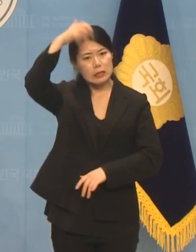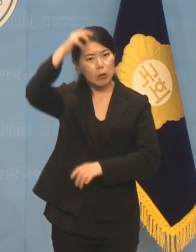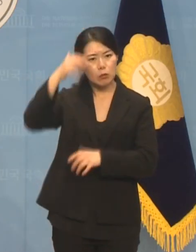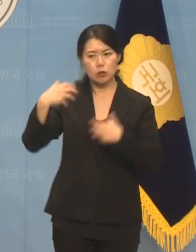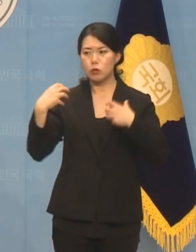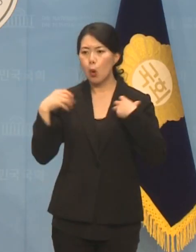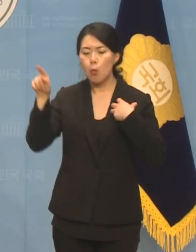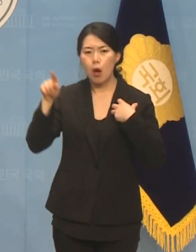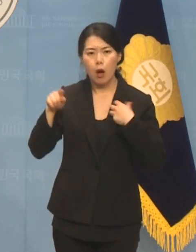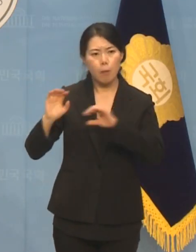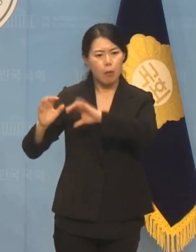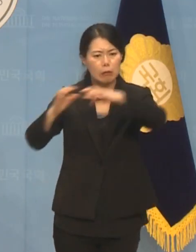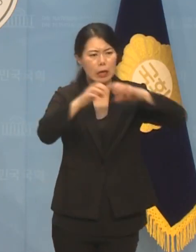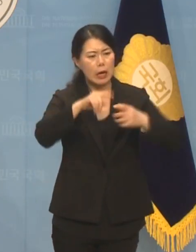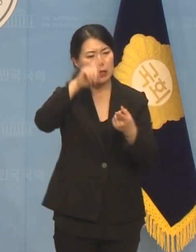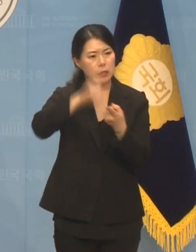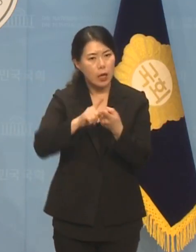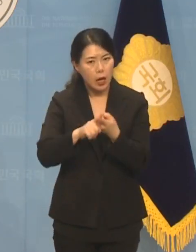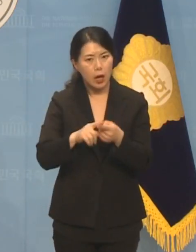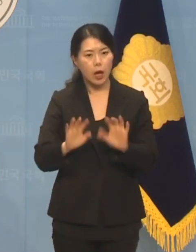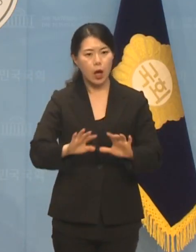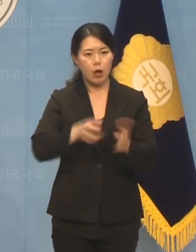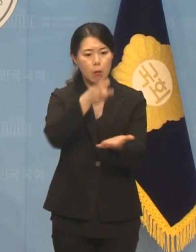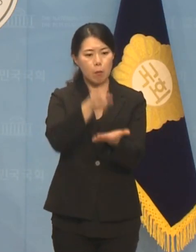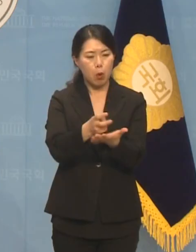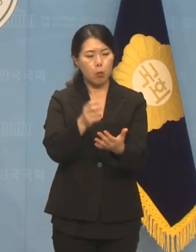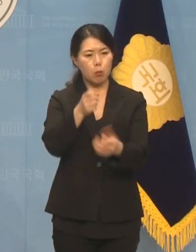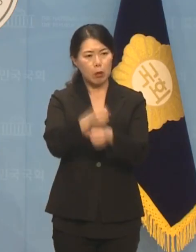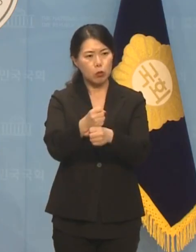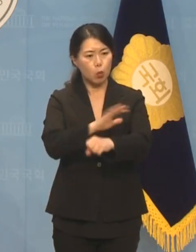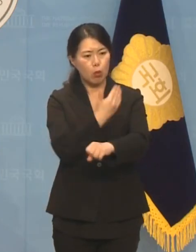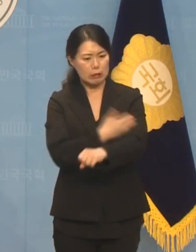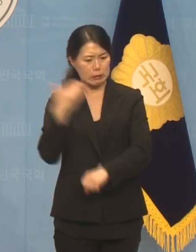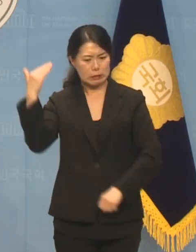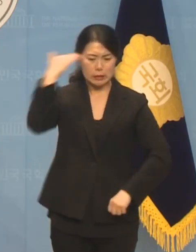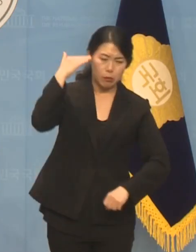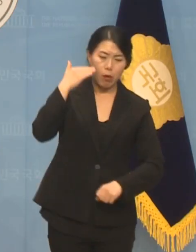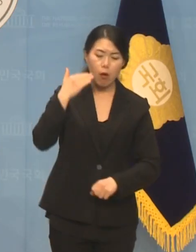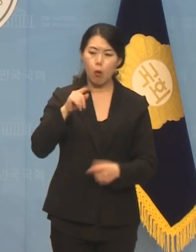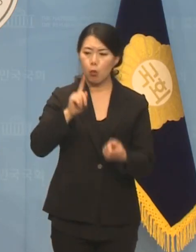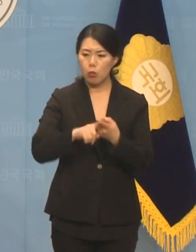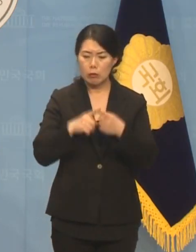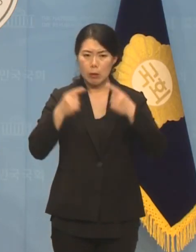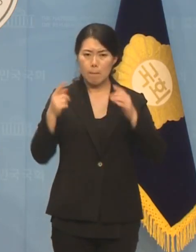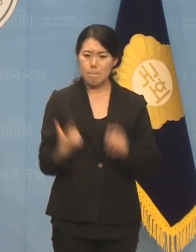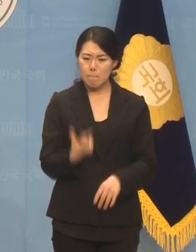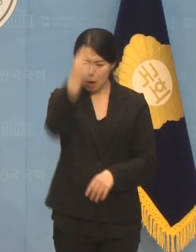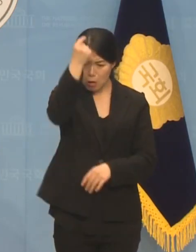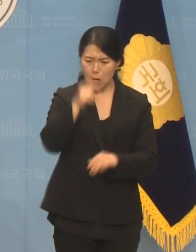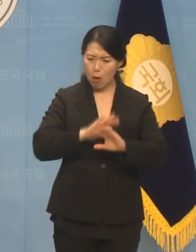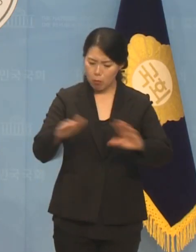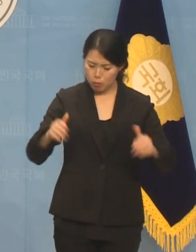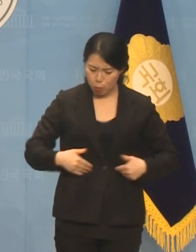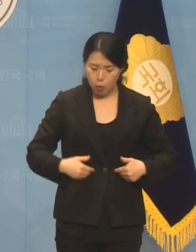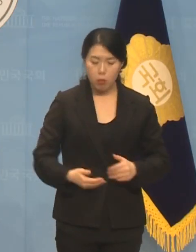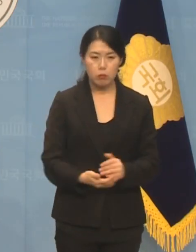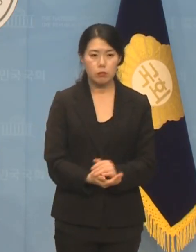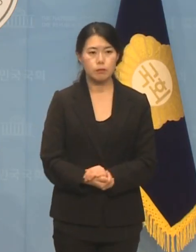행정부의 각 국가들에 대한 고유한 입법 권한 침해에 대해 신속하고 명징하게 대응하기